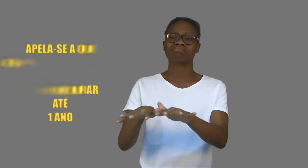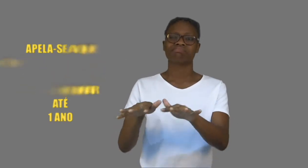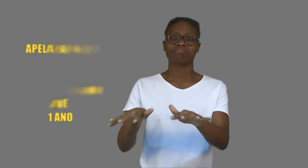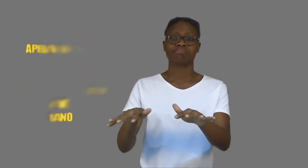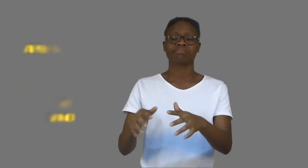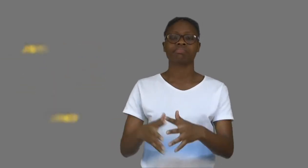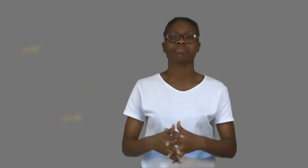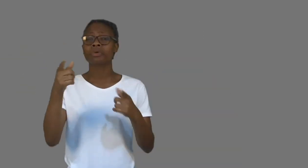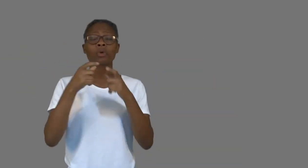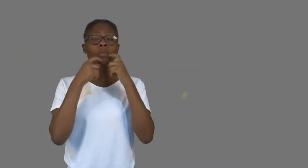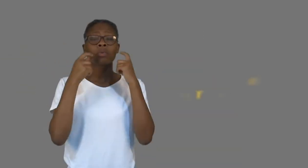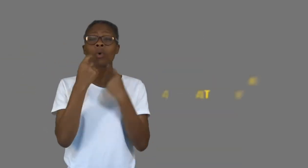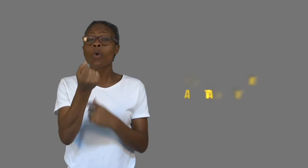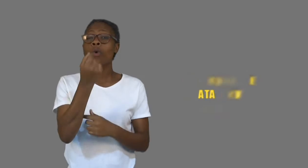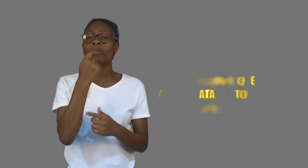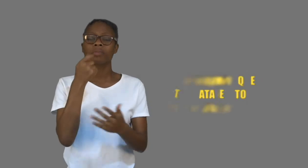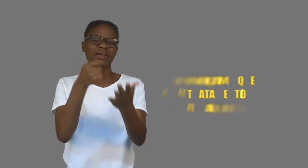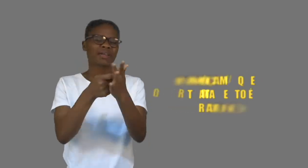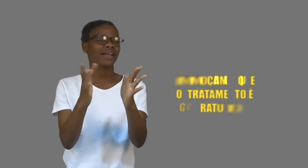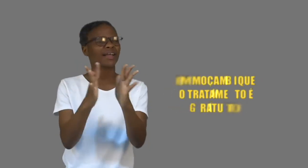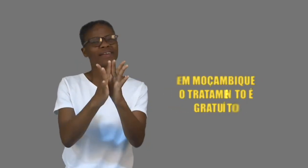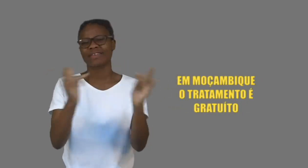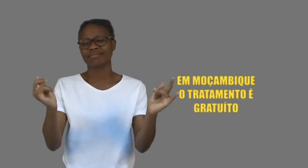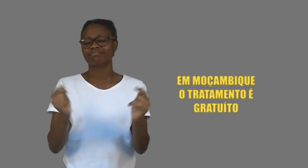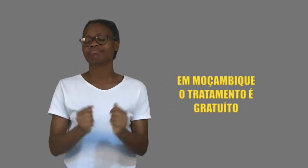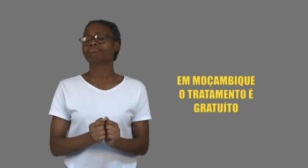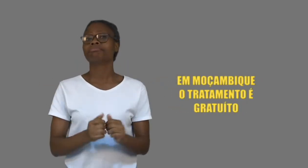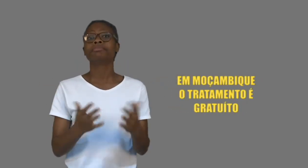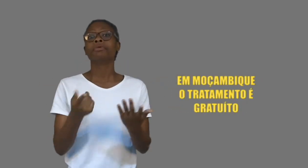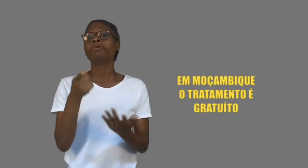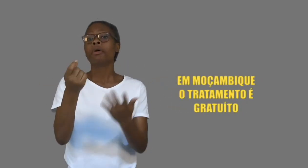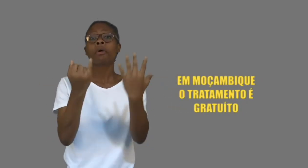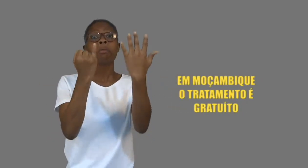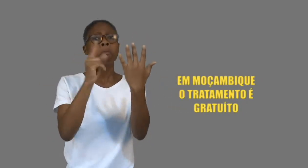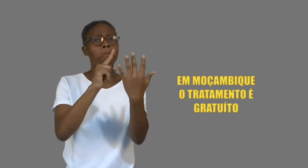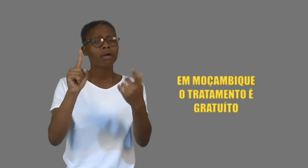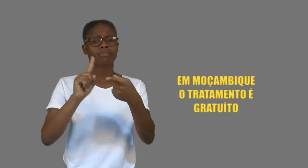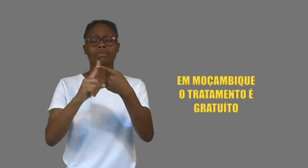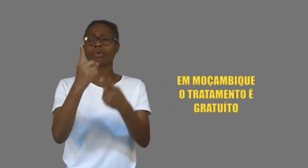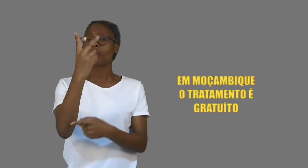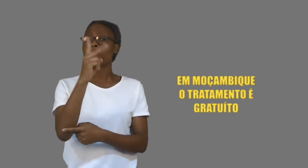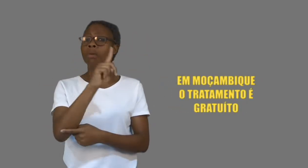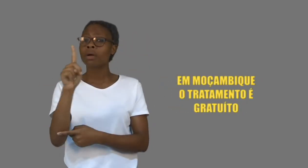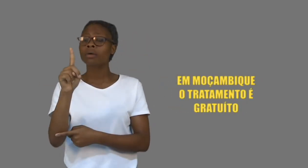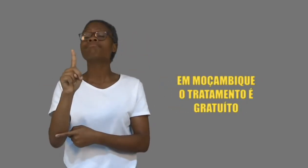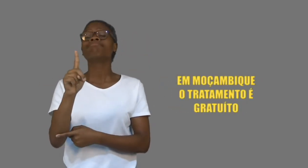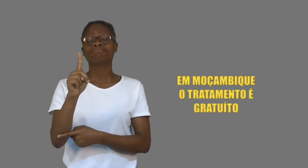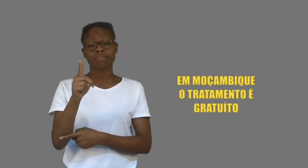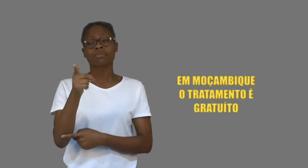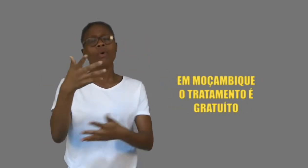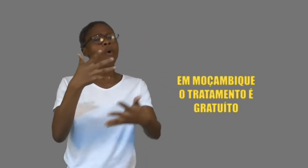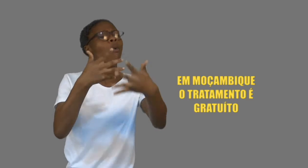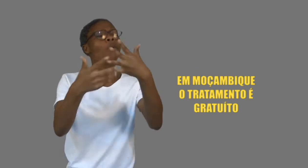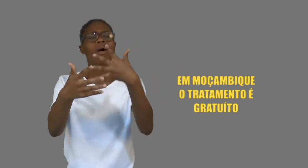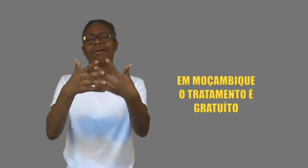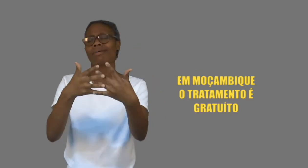que o paciente contamine a outras pessoas. Em Moçambique, o tratamento é gratuito, disponível em todas as